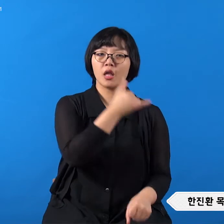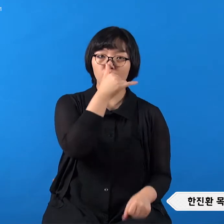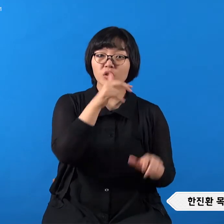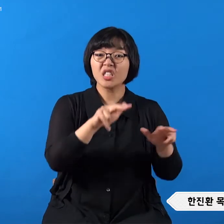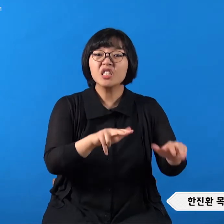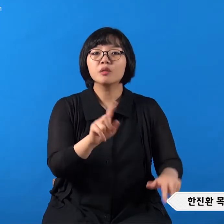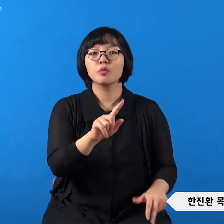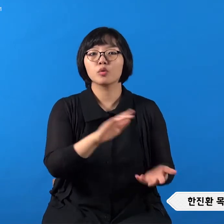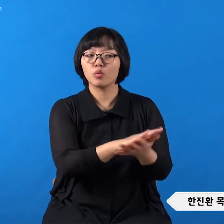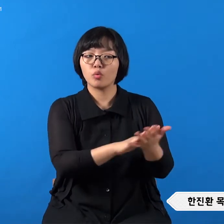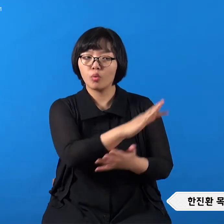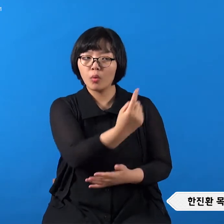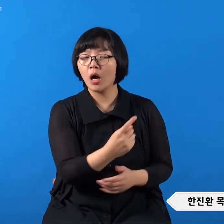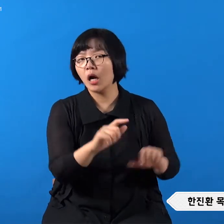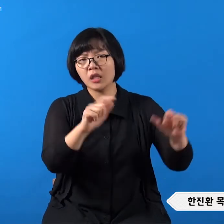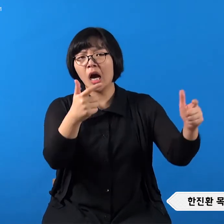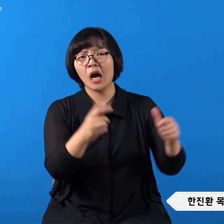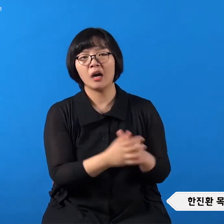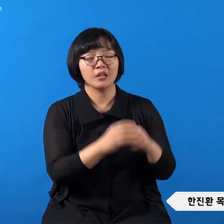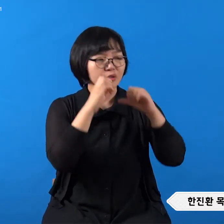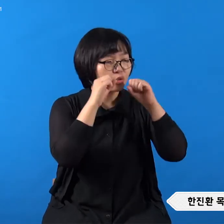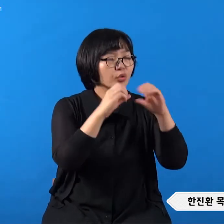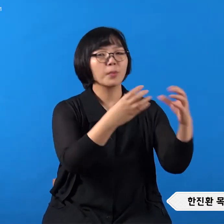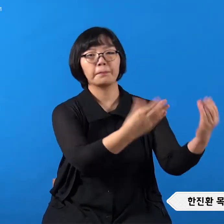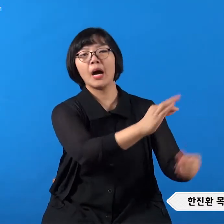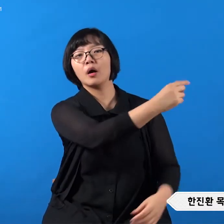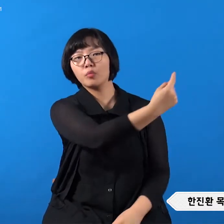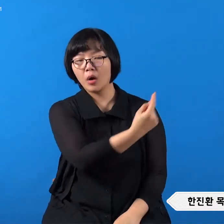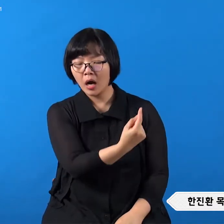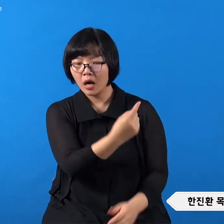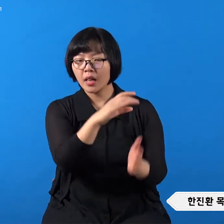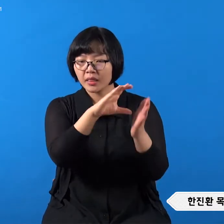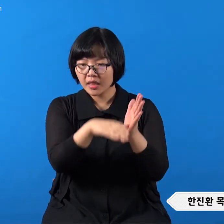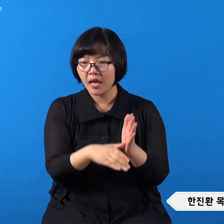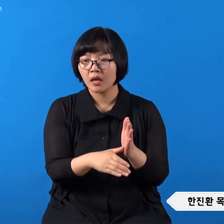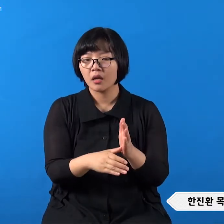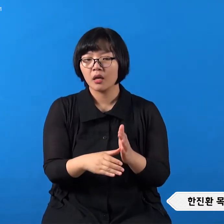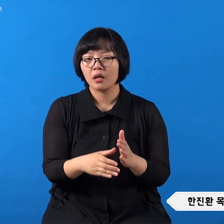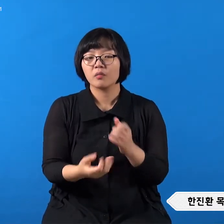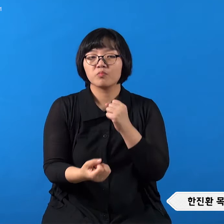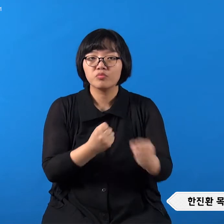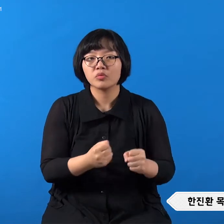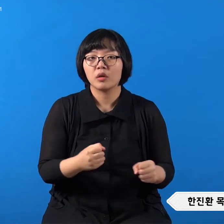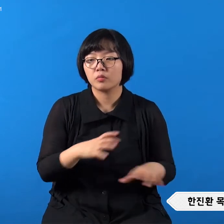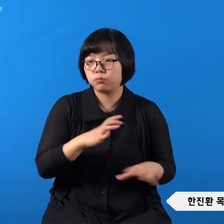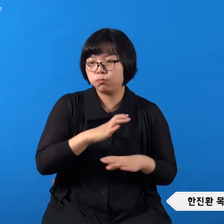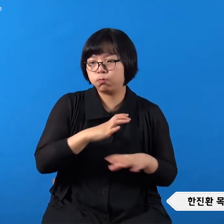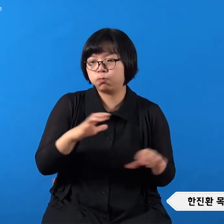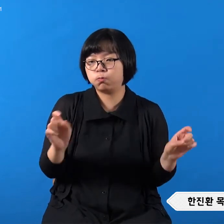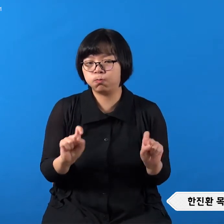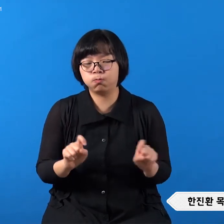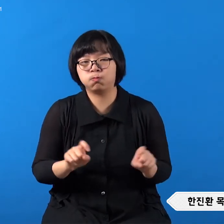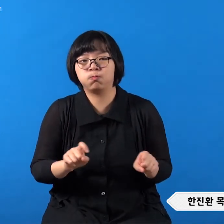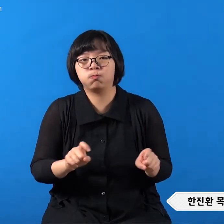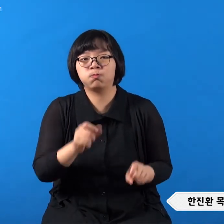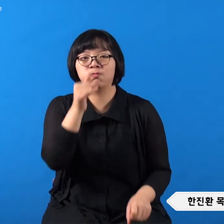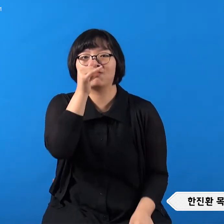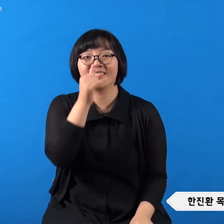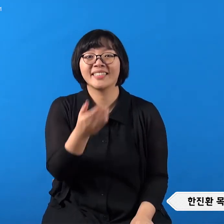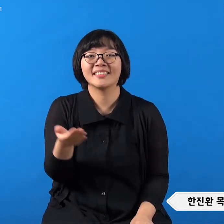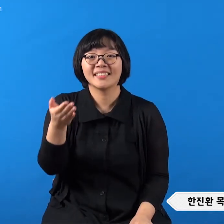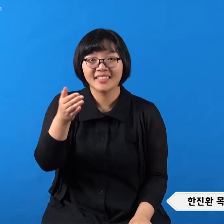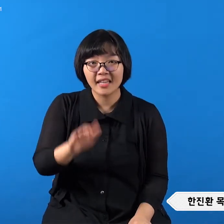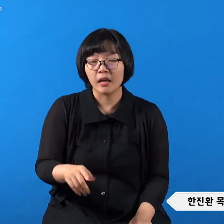미국 인디언들에게 복음까지 전하고 돌아가는 길인데, 그런데도 자기는 그냥 두려워가지고 그냥 벌벌벌